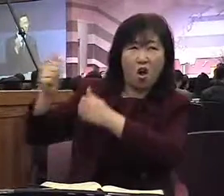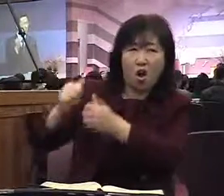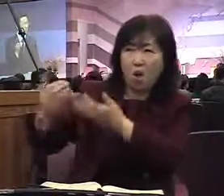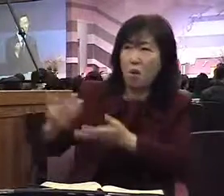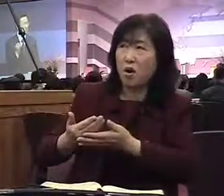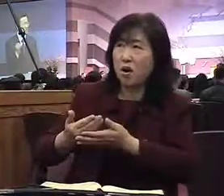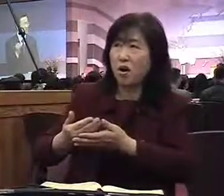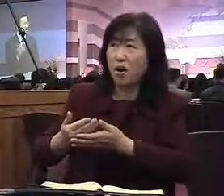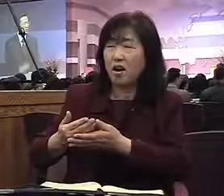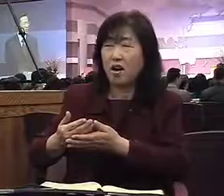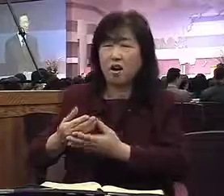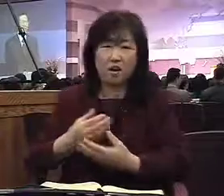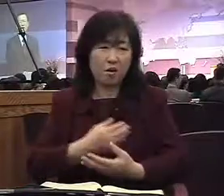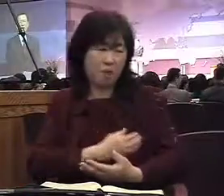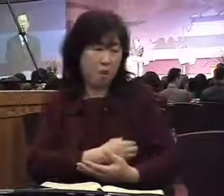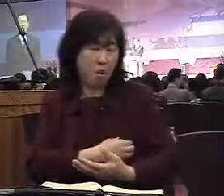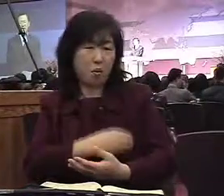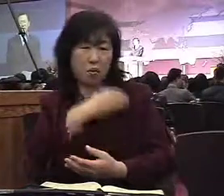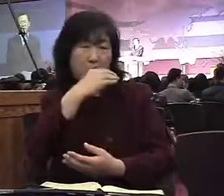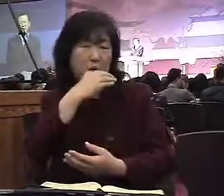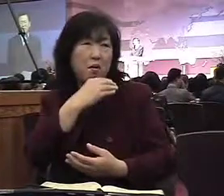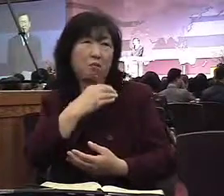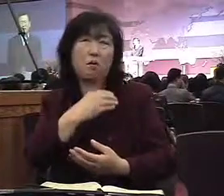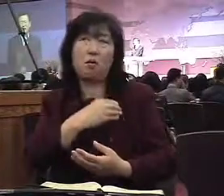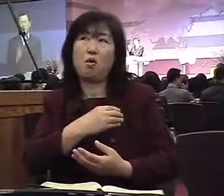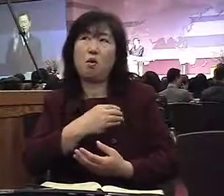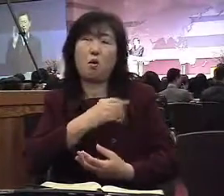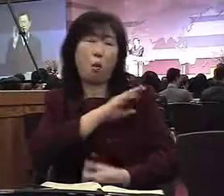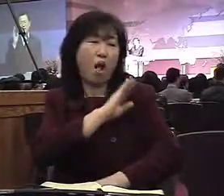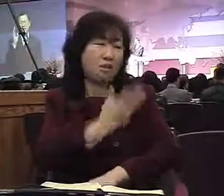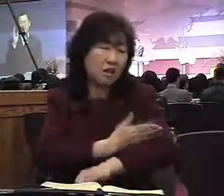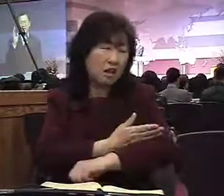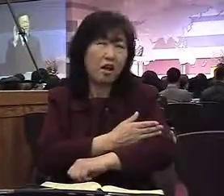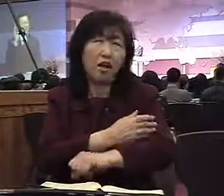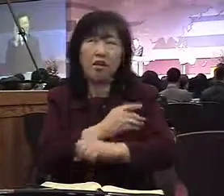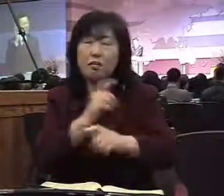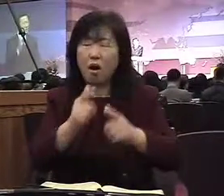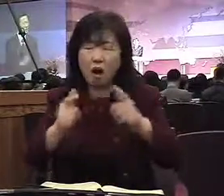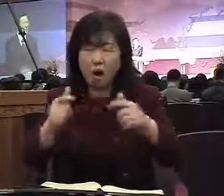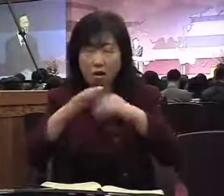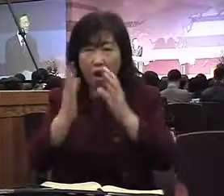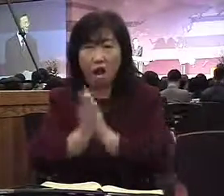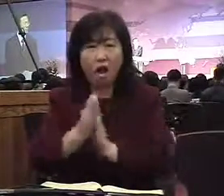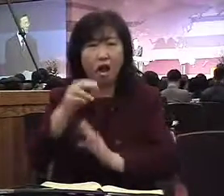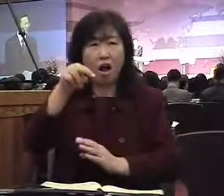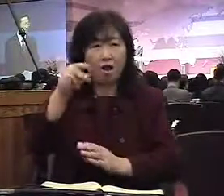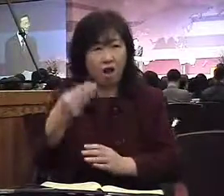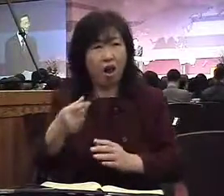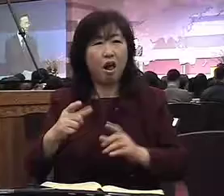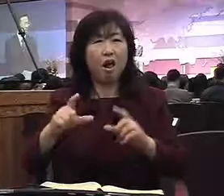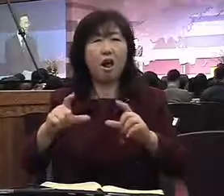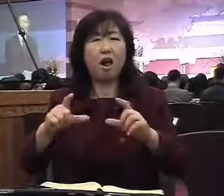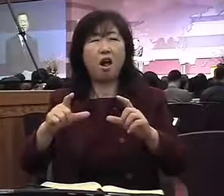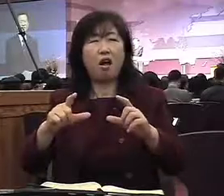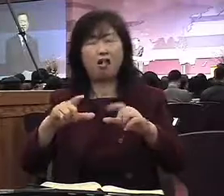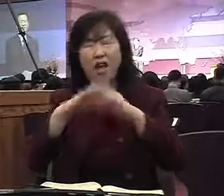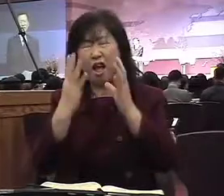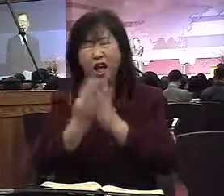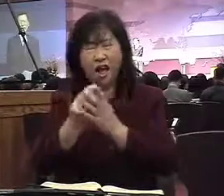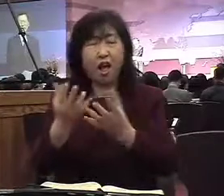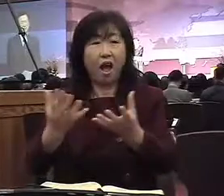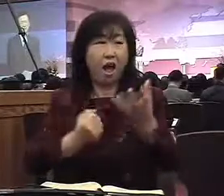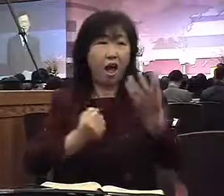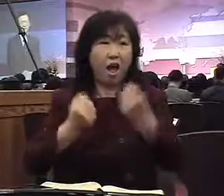권세, 물질 뭐 어느 하나거나 우리 사람이 생각할 때에 야 어떻게 그렇게까지 받을 수 있을까 하는